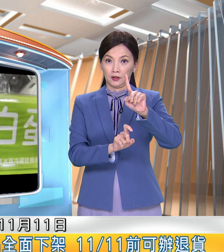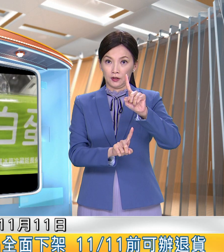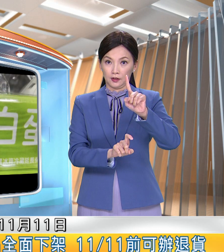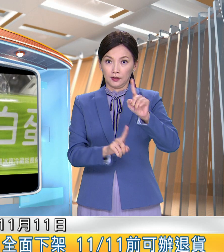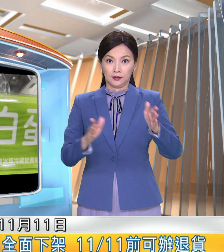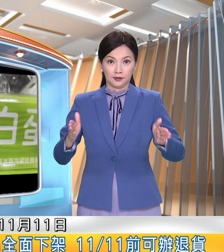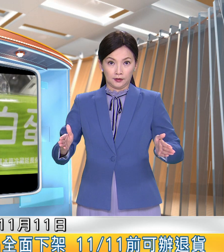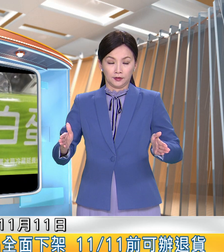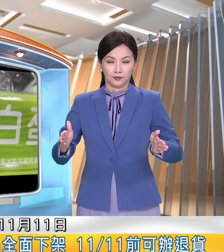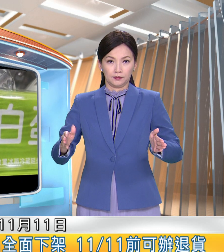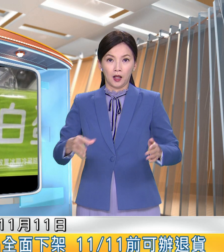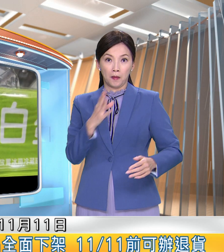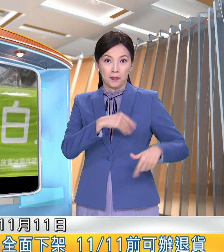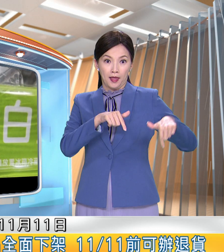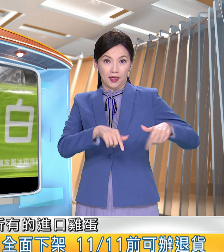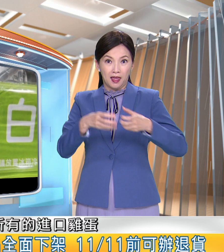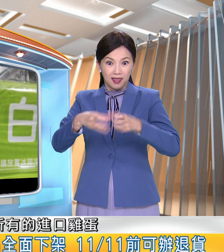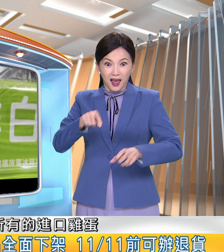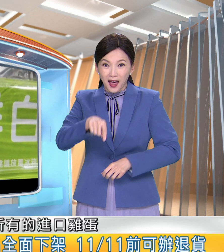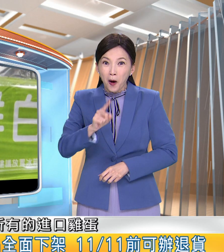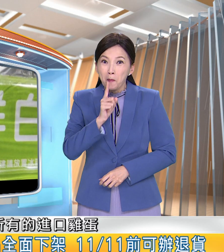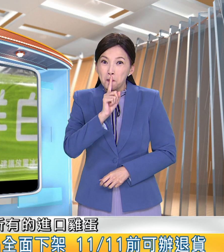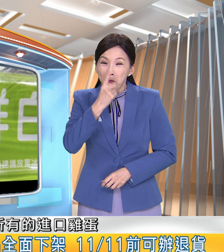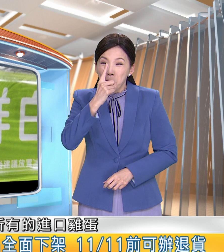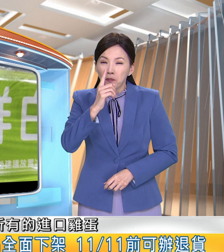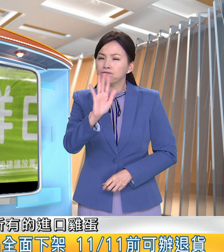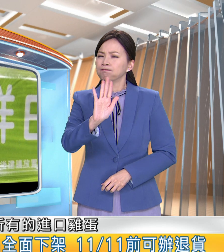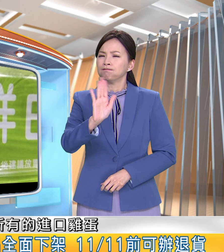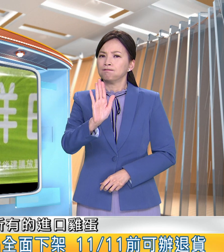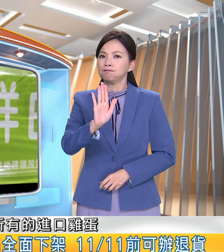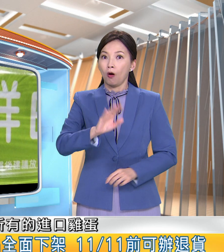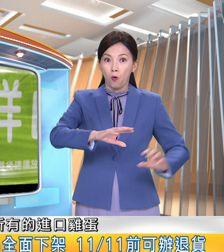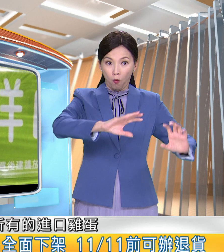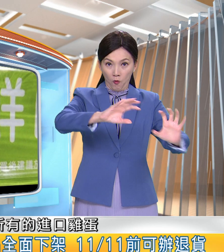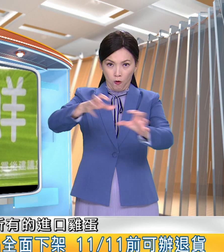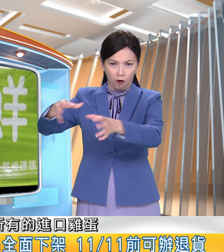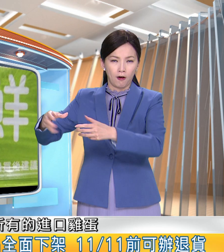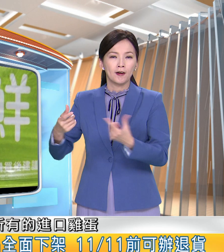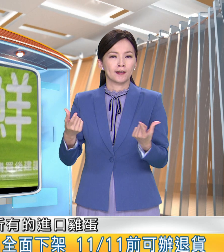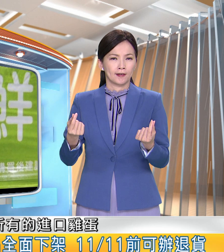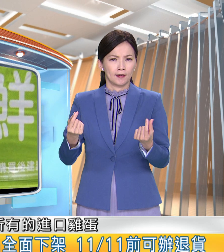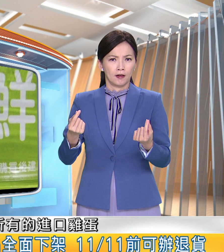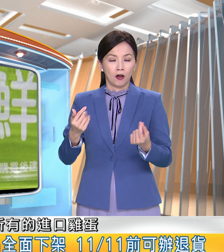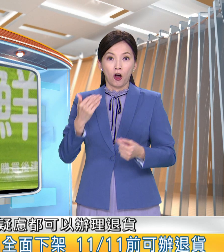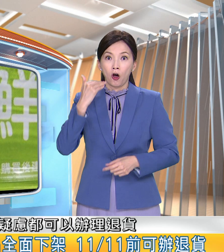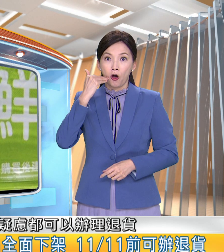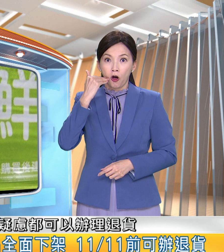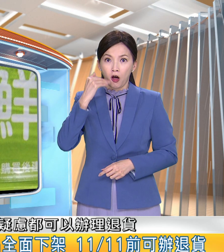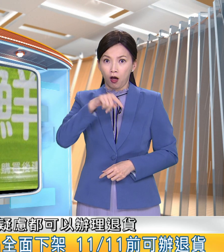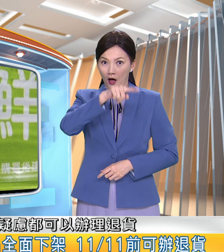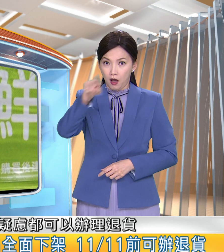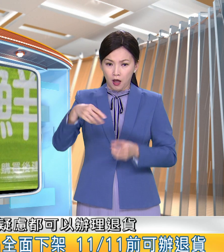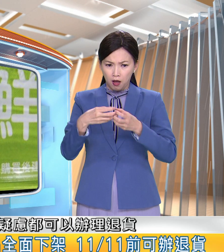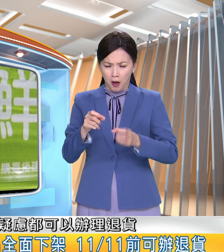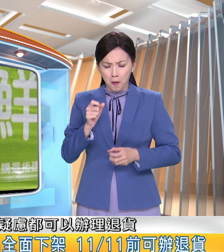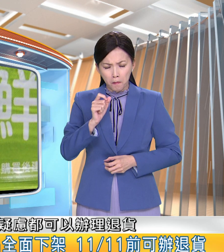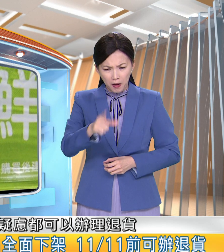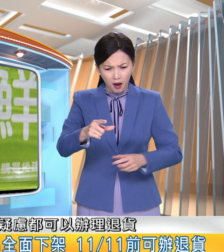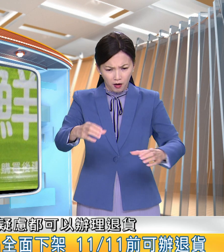止，不限巴西蛋，所有的进口鸡蛋，只要是消费者有疑虑，都